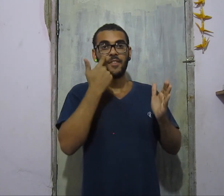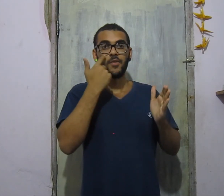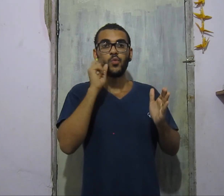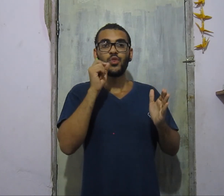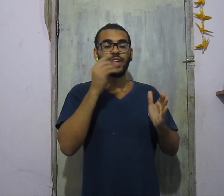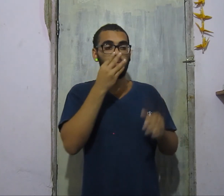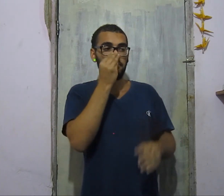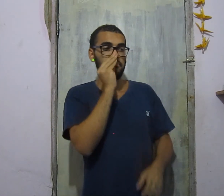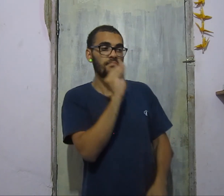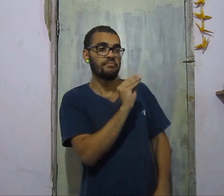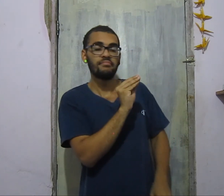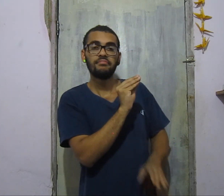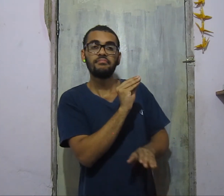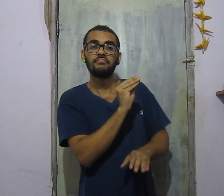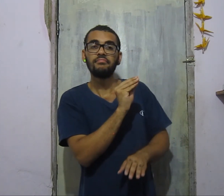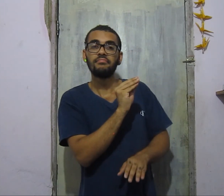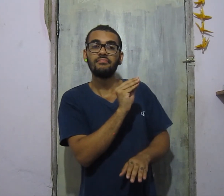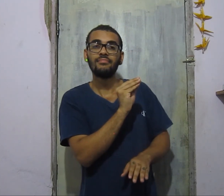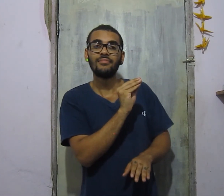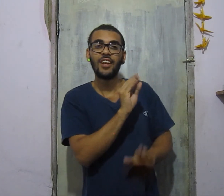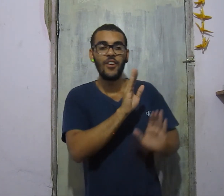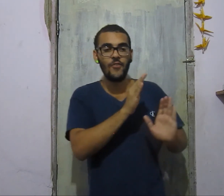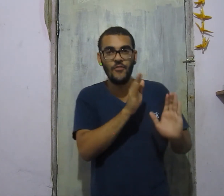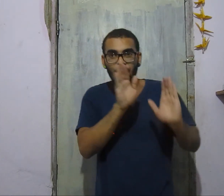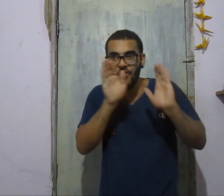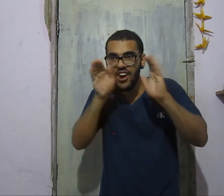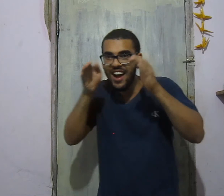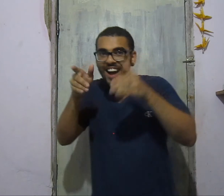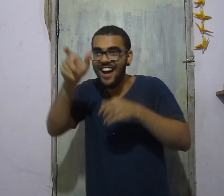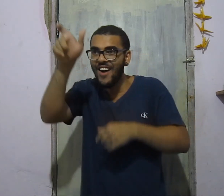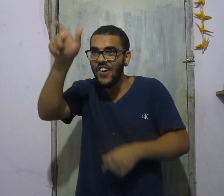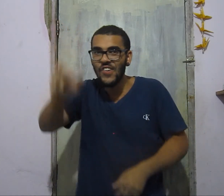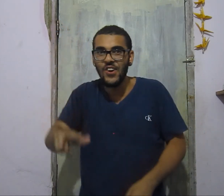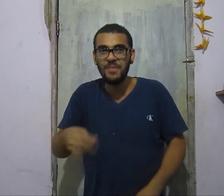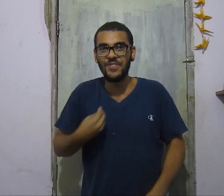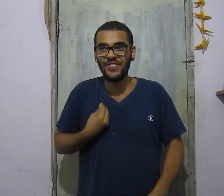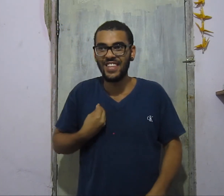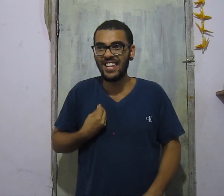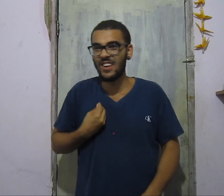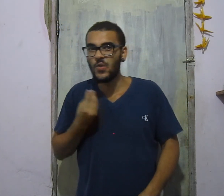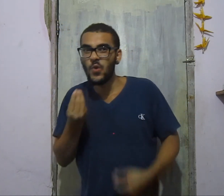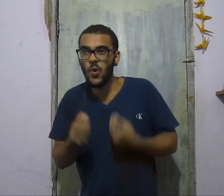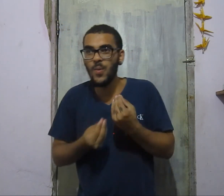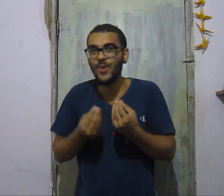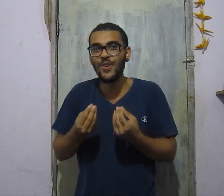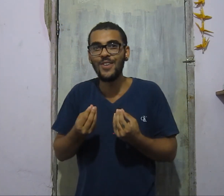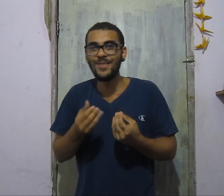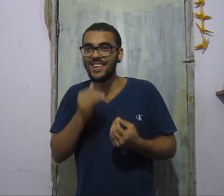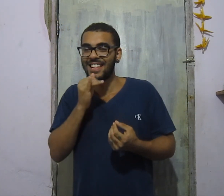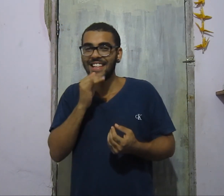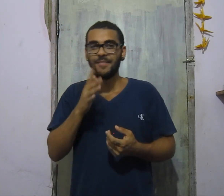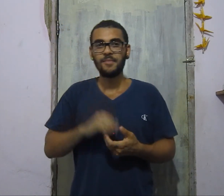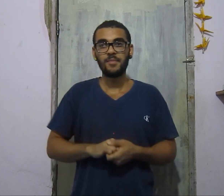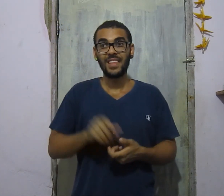alguns capítulos que você lê e percebe que ela está sendo totalmente ignorada, que foca mais na vida desse